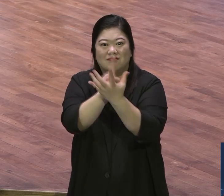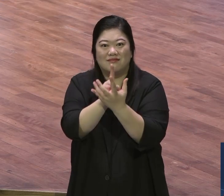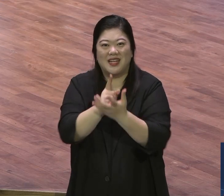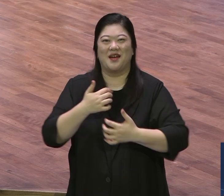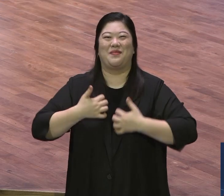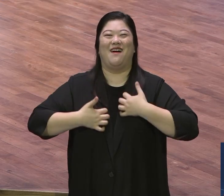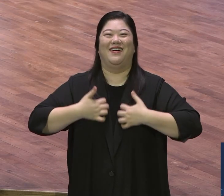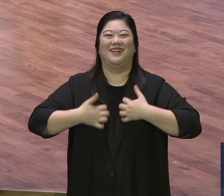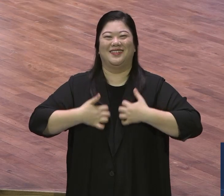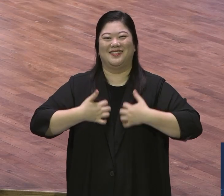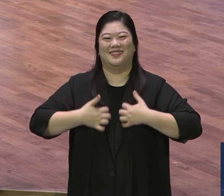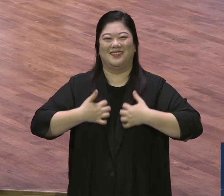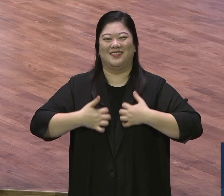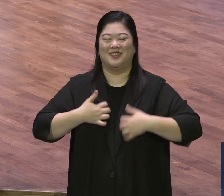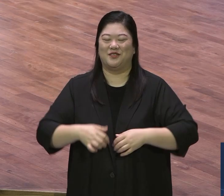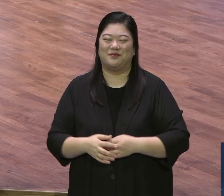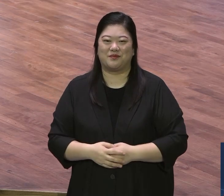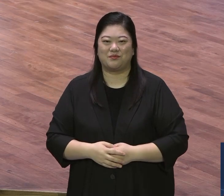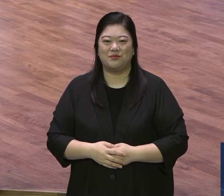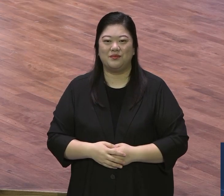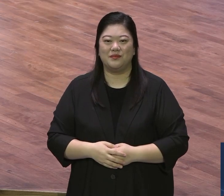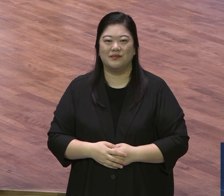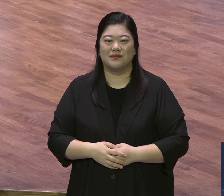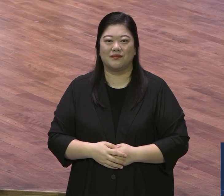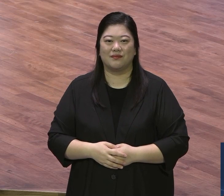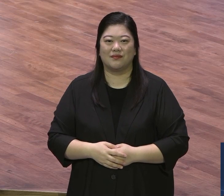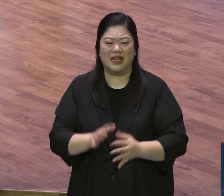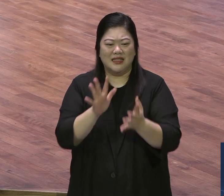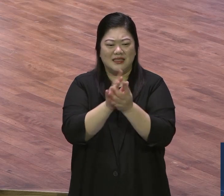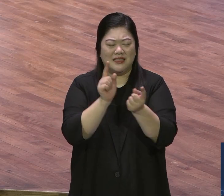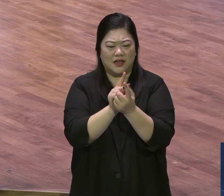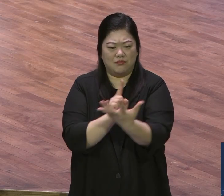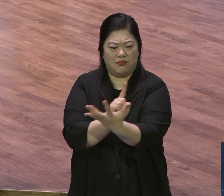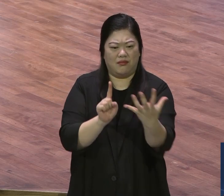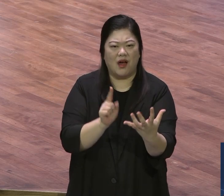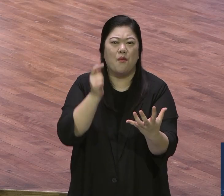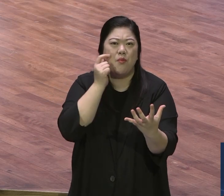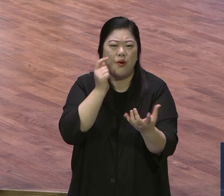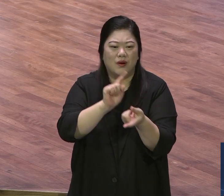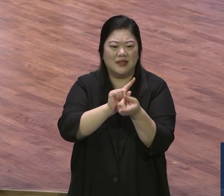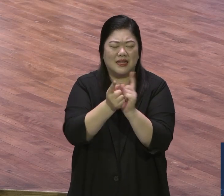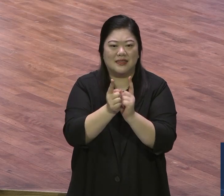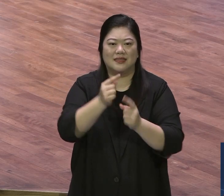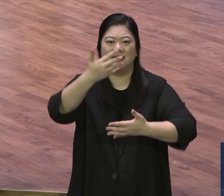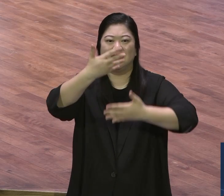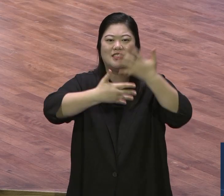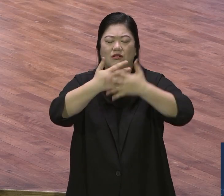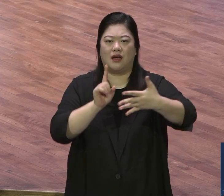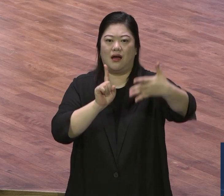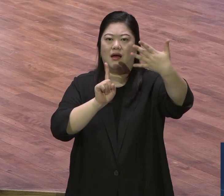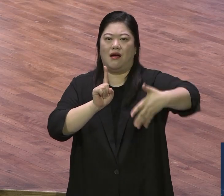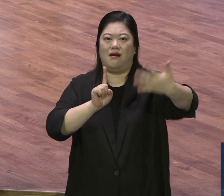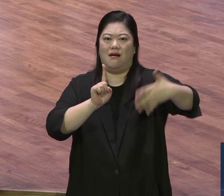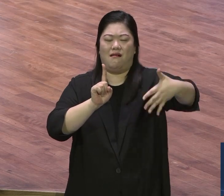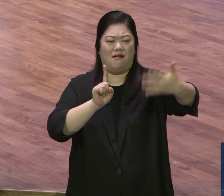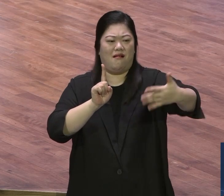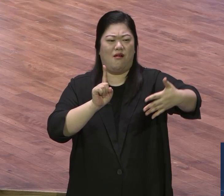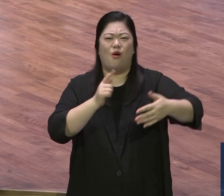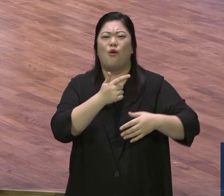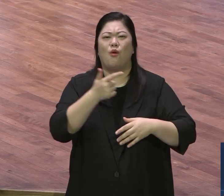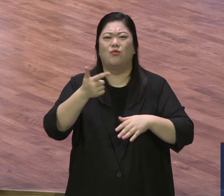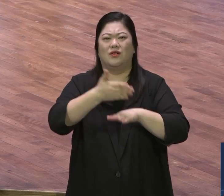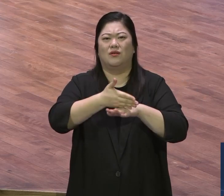반갑습니다. 줌으로라도 얼굴을 또 볼 수 있는 분들이 있으니까 또 감사하네요. 또 우리 선교사님들도 시차를